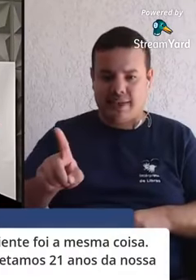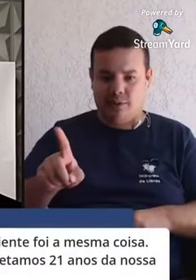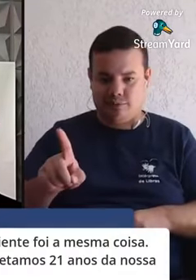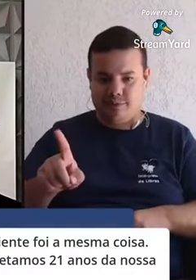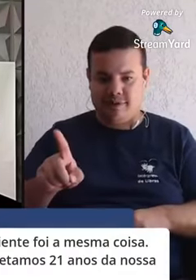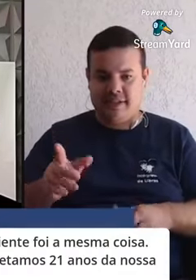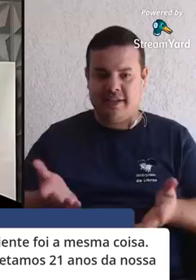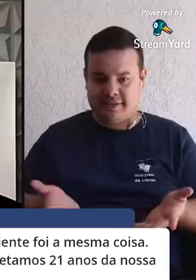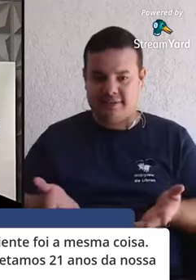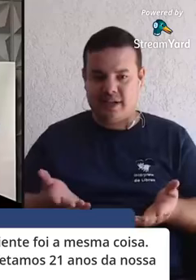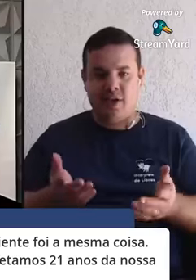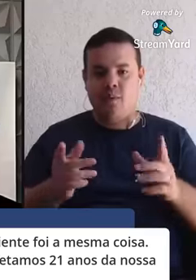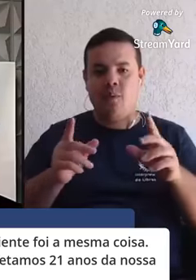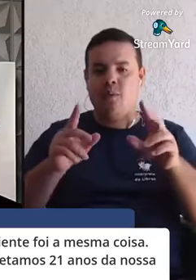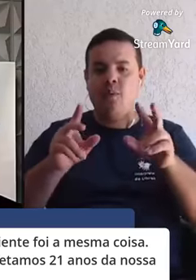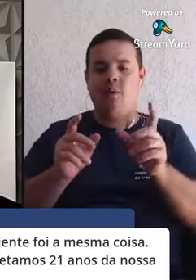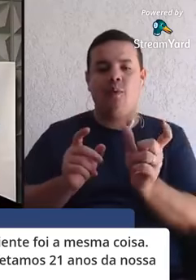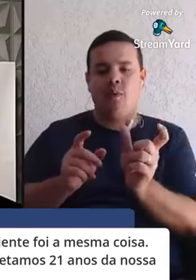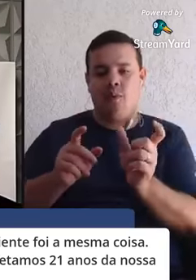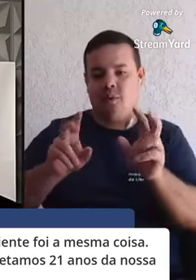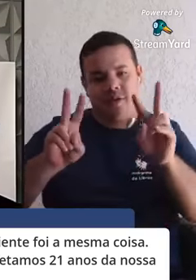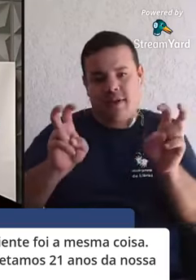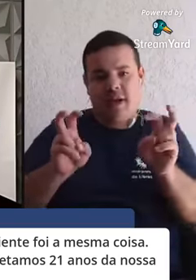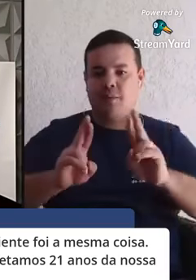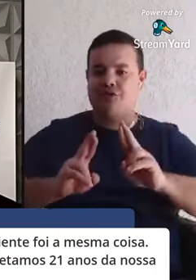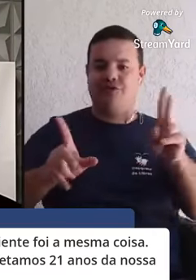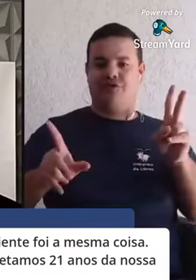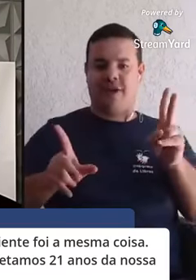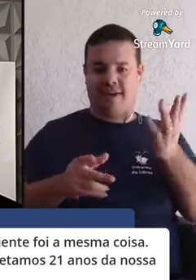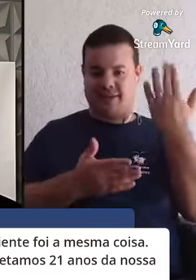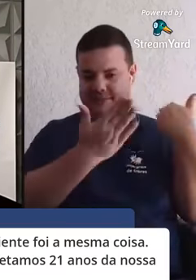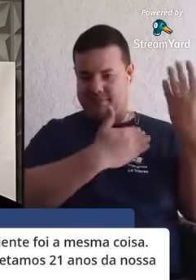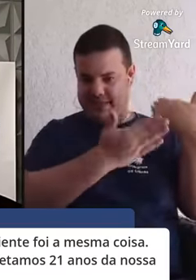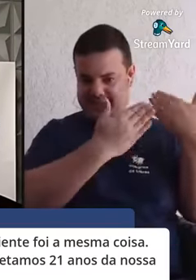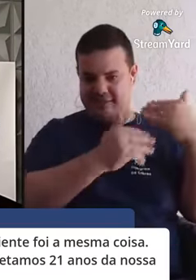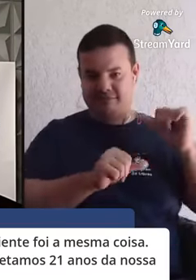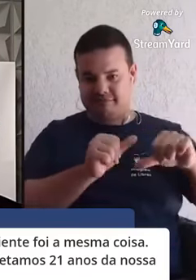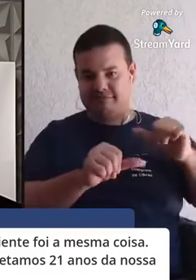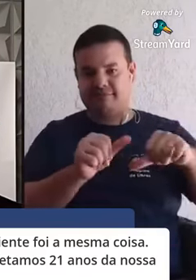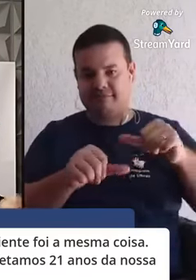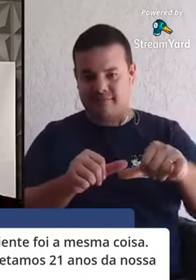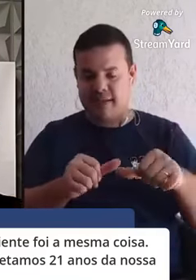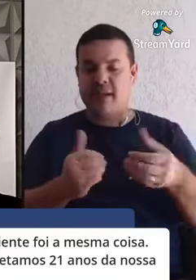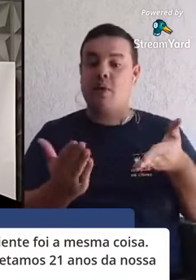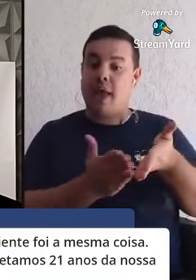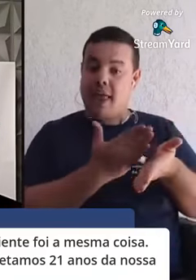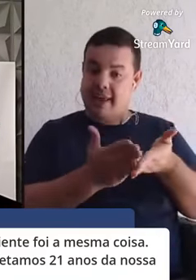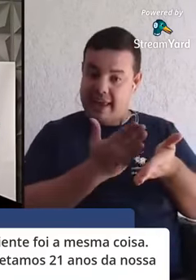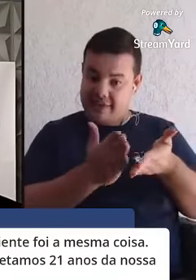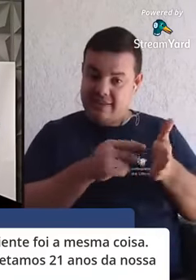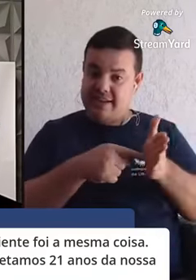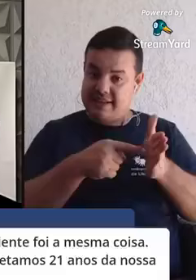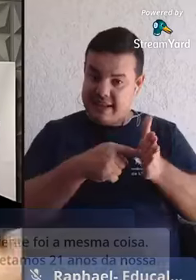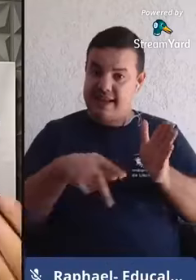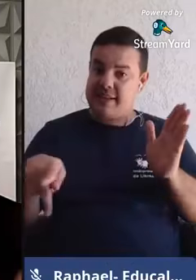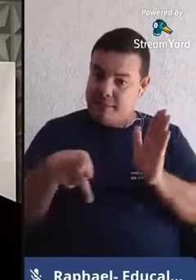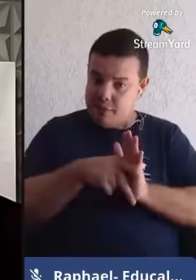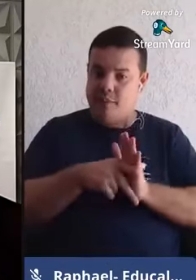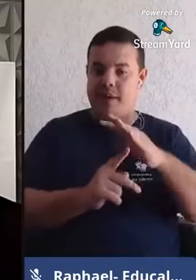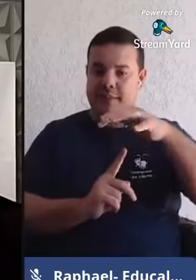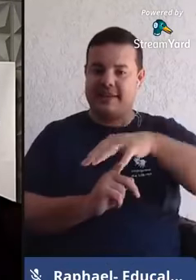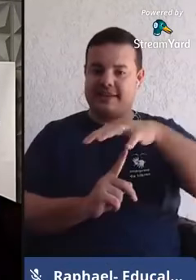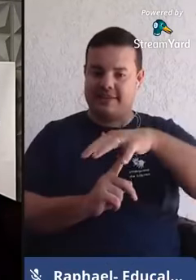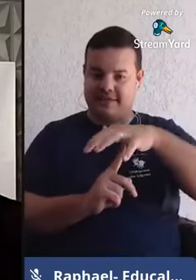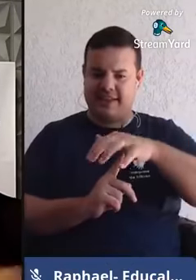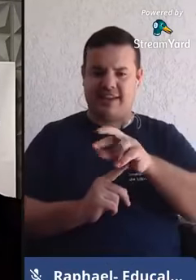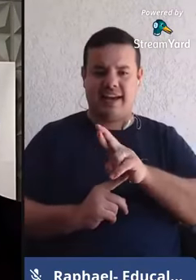da revista Reação, que nasceu para ser um catálogo de uma feira, que era essa REA 97, eu fui me